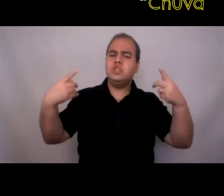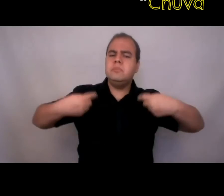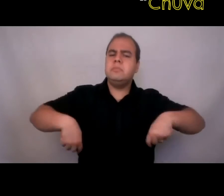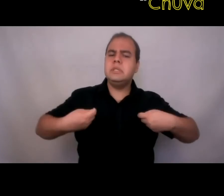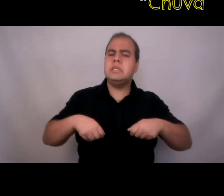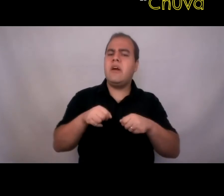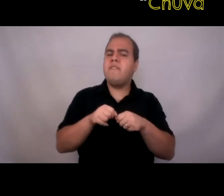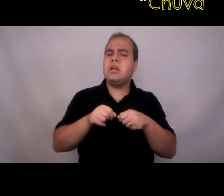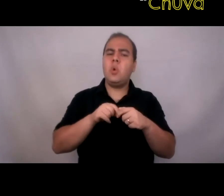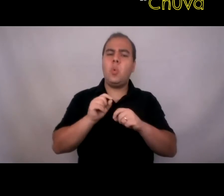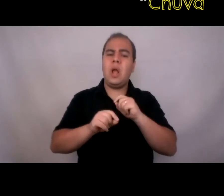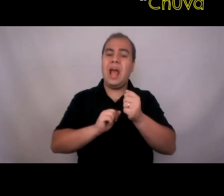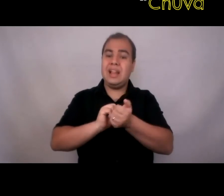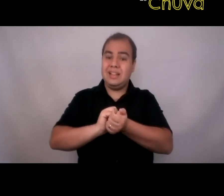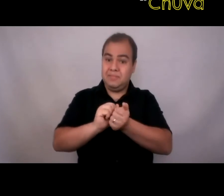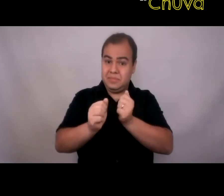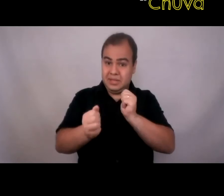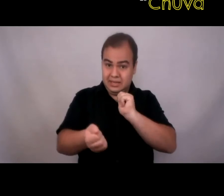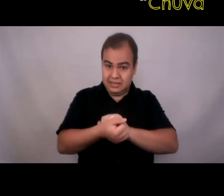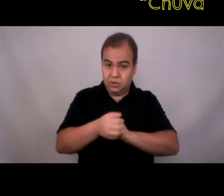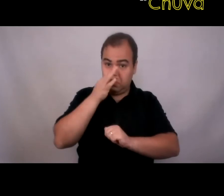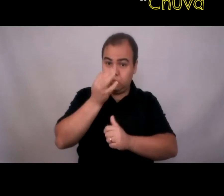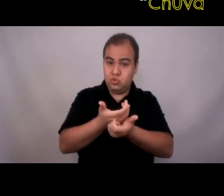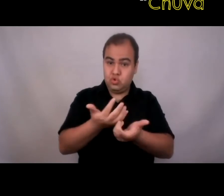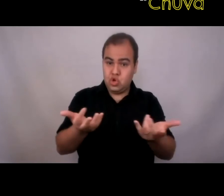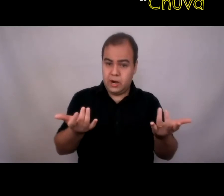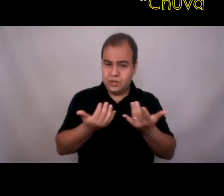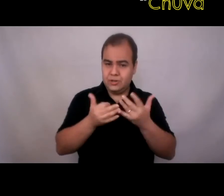adaptação para o jardim de chuva ser mais eficiente.